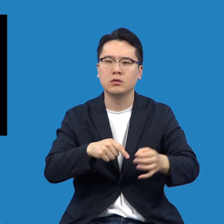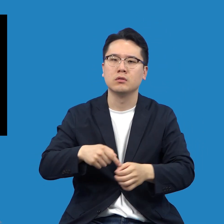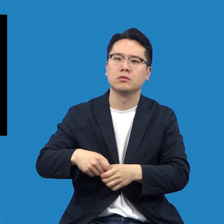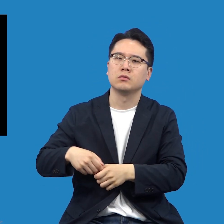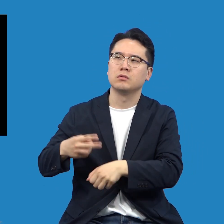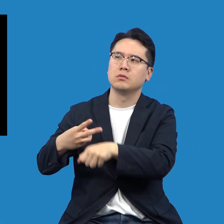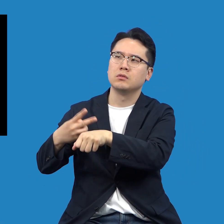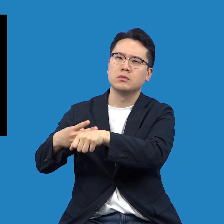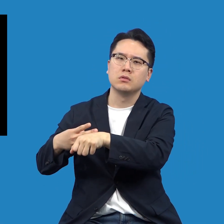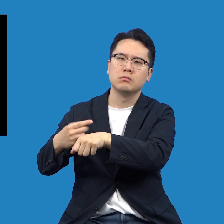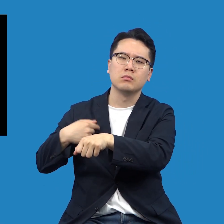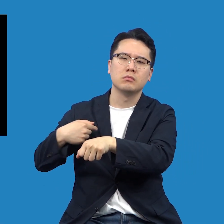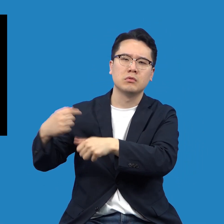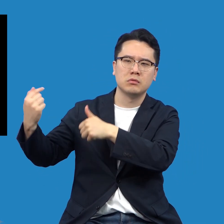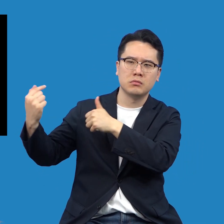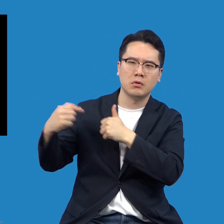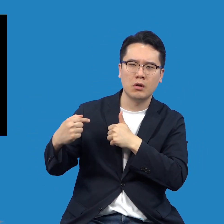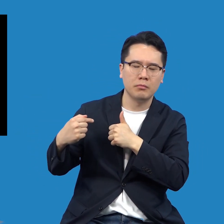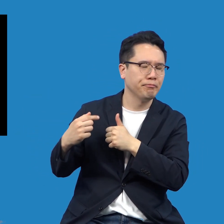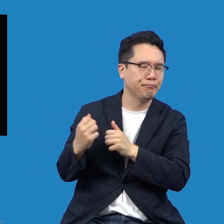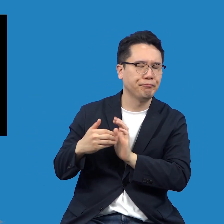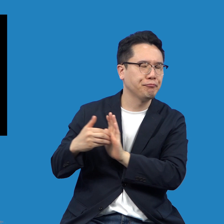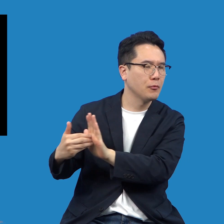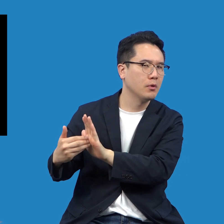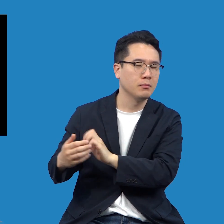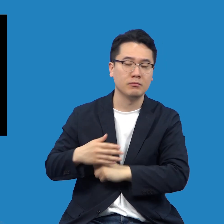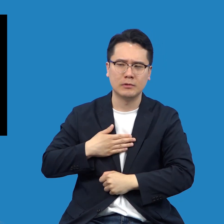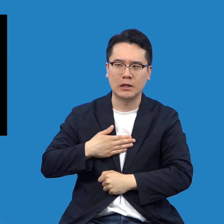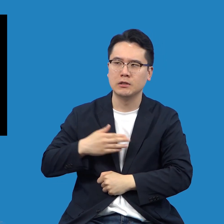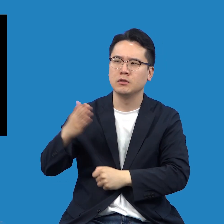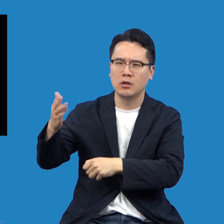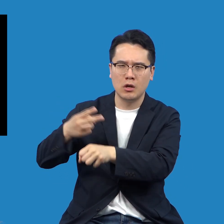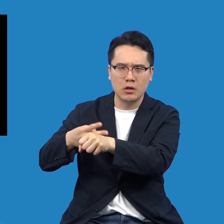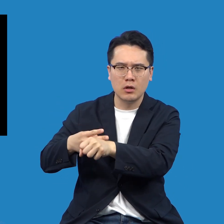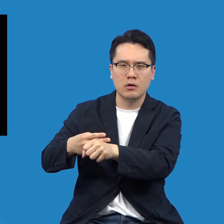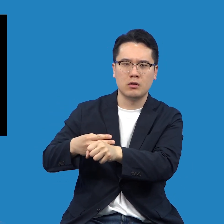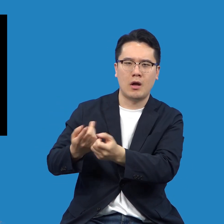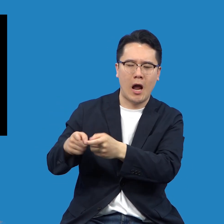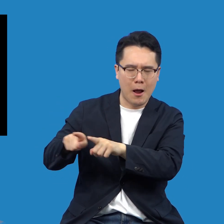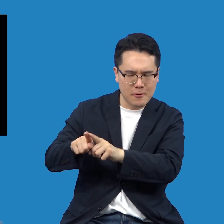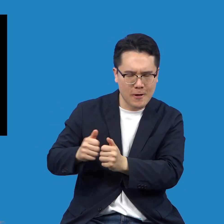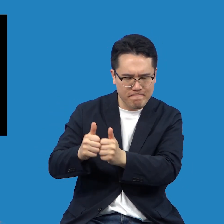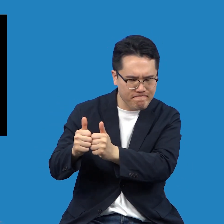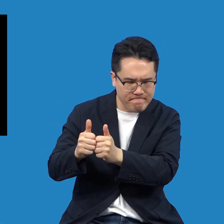두고 맹세합니다. 제가 당신 곁을 떠나지 않겠습니다.